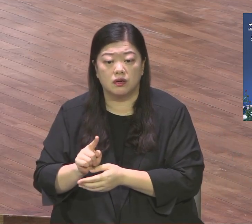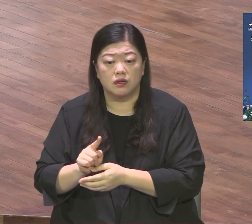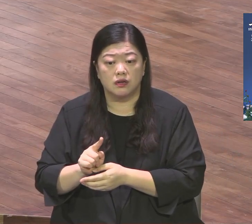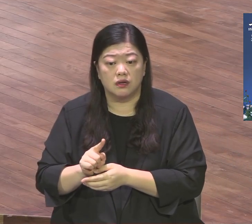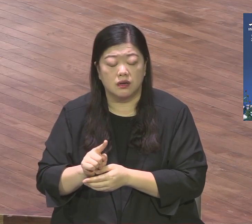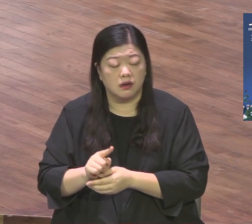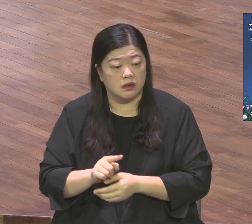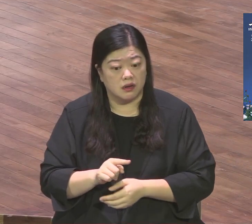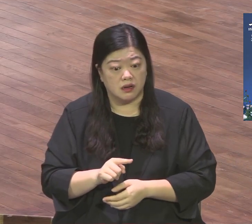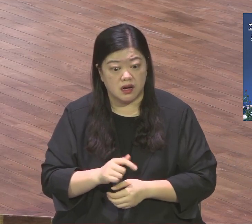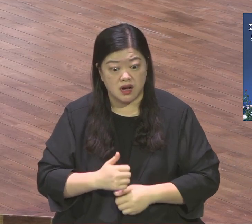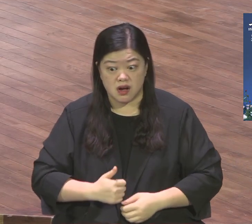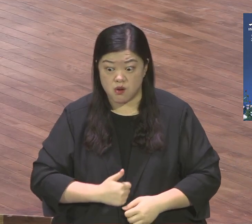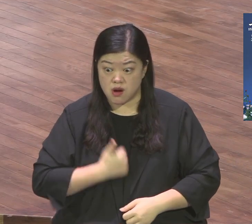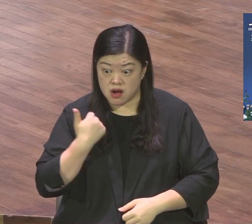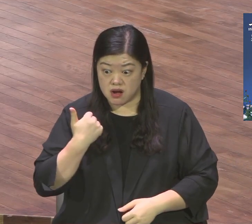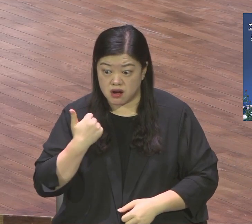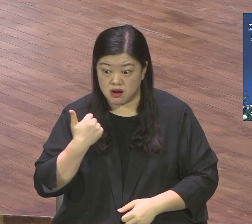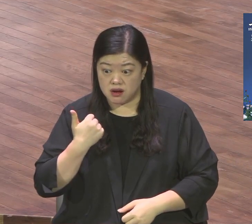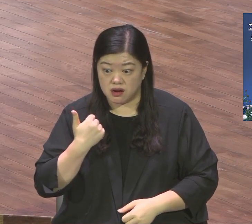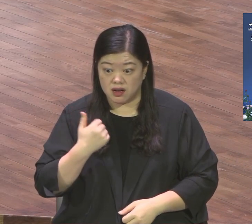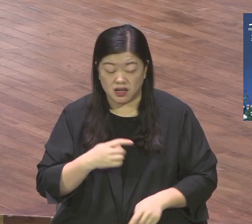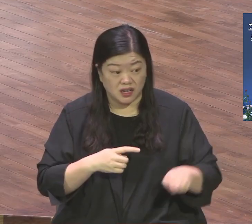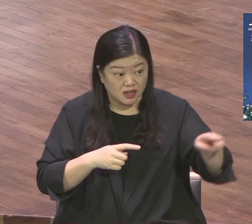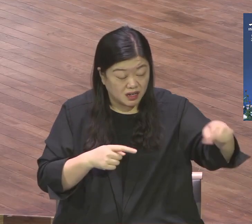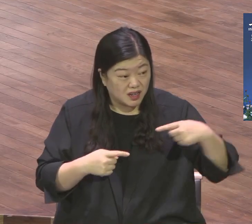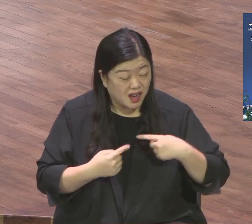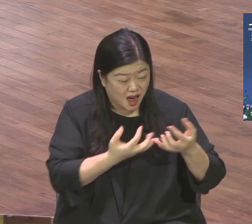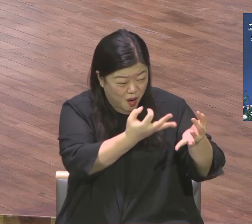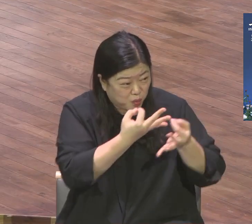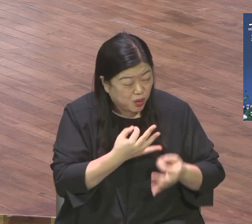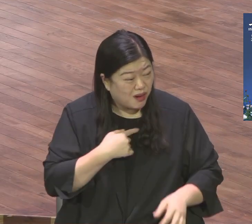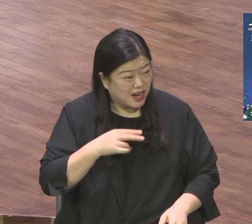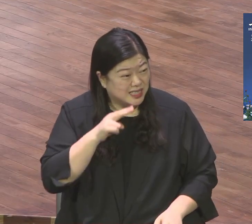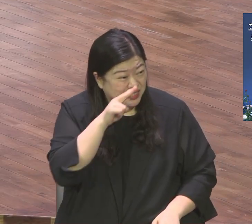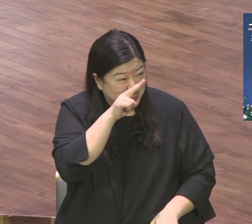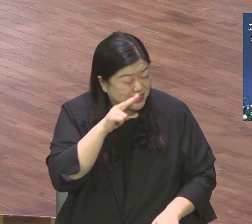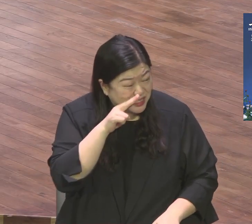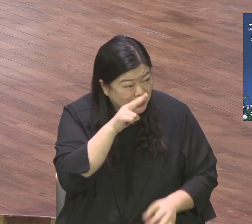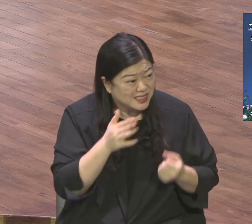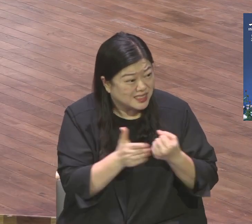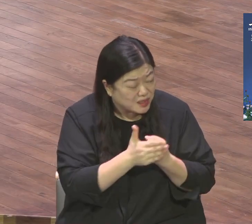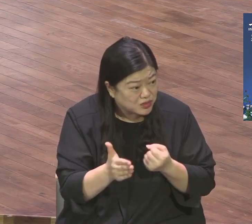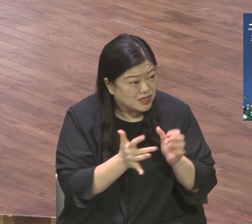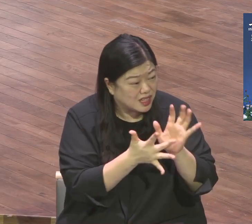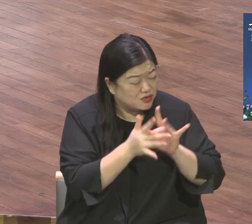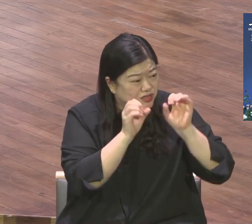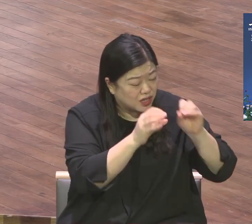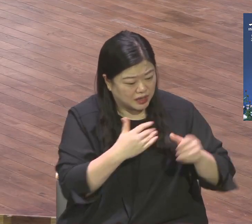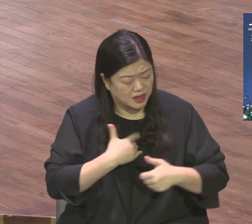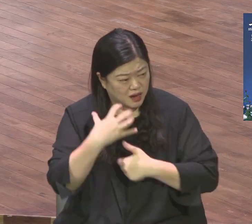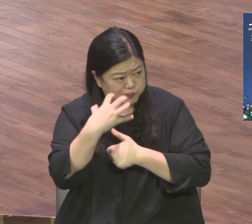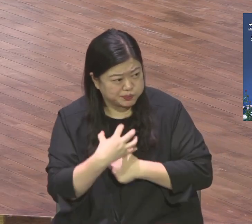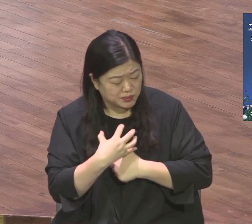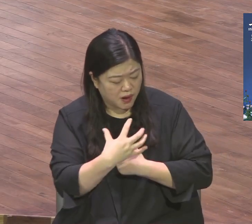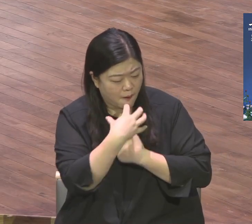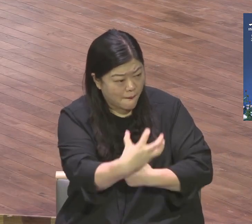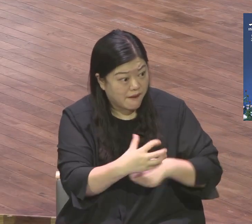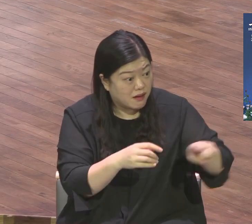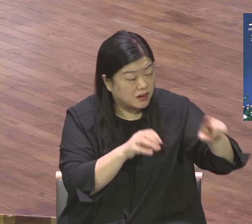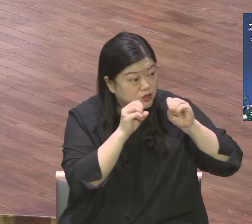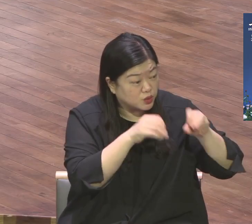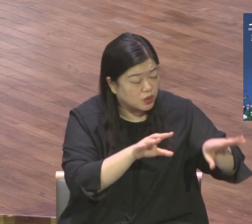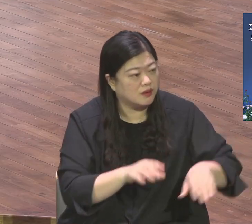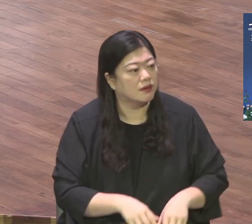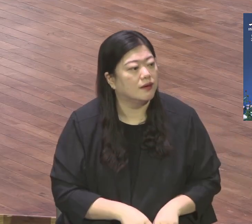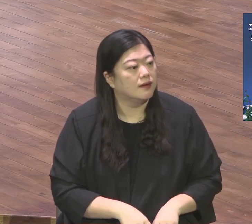그것조차도 자기를 시기해서 그렇게 복음을 증거하는 그것조차도 기쁨이 된다 고백했습니다.